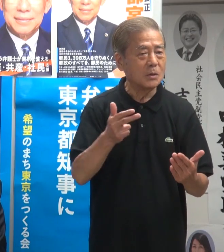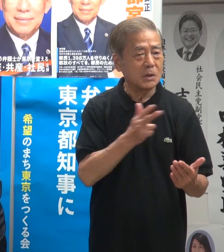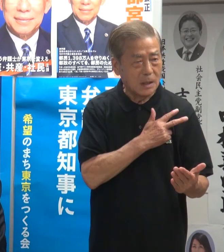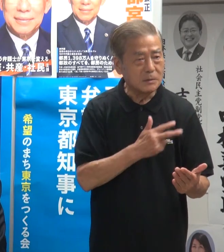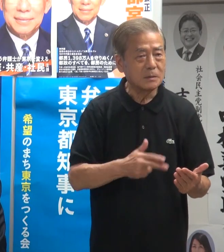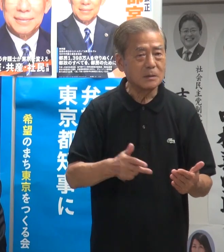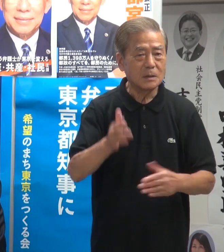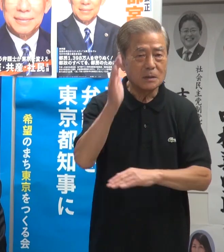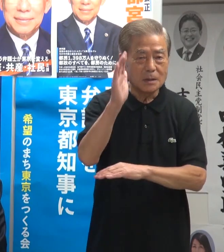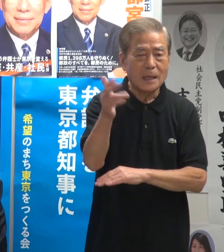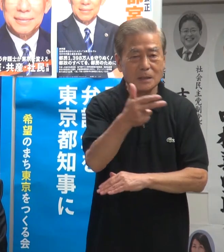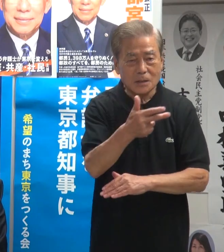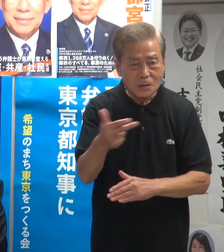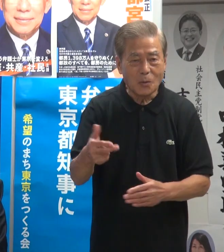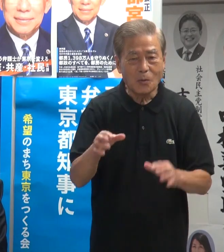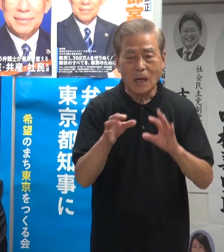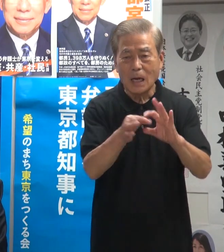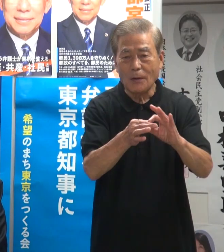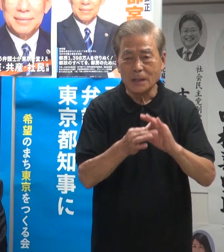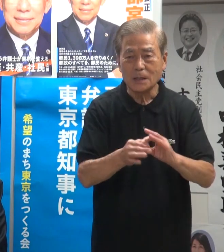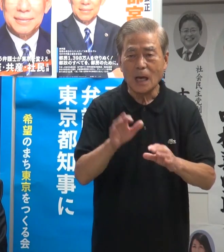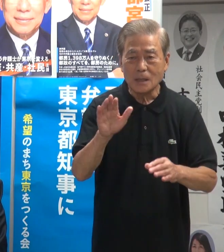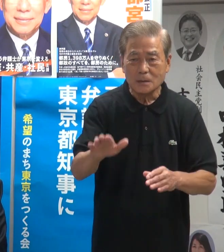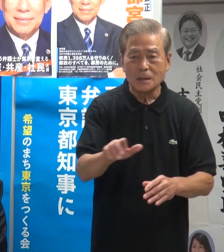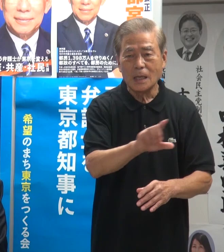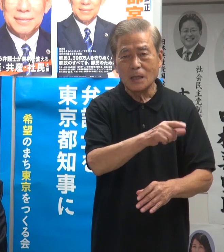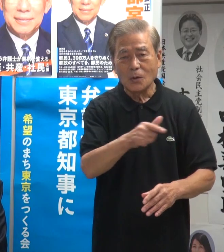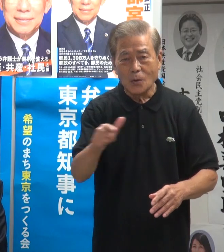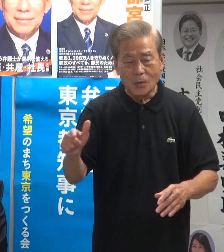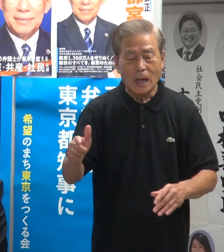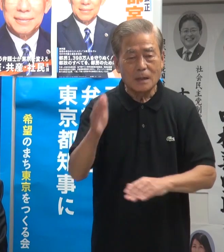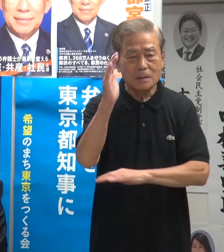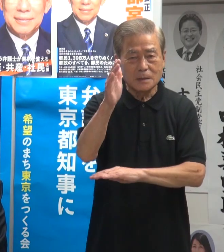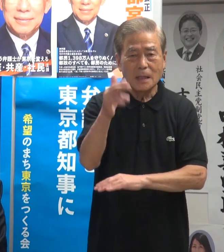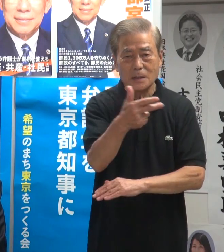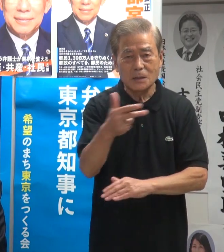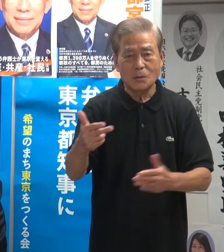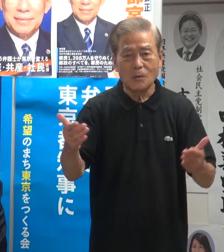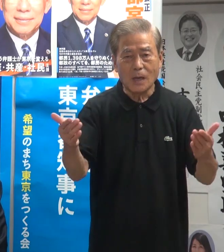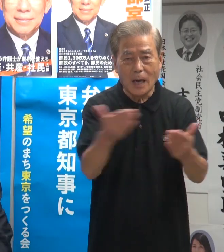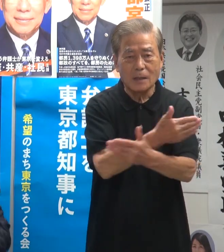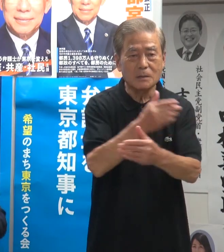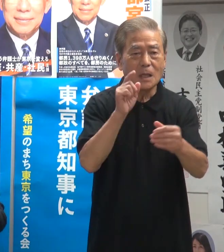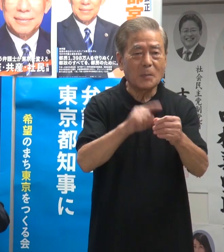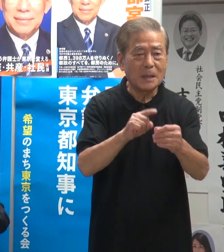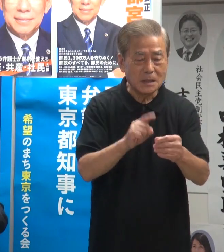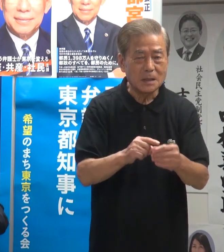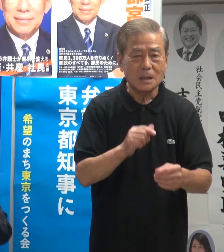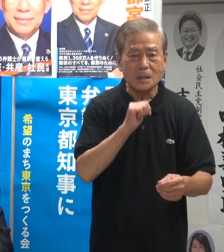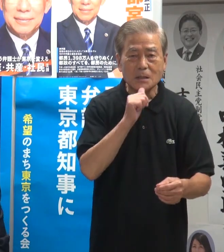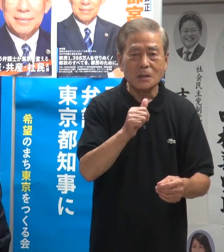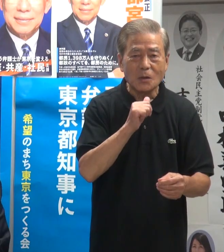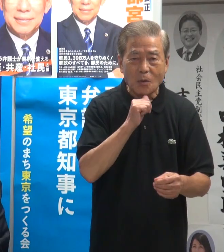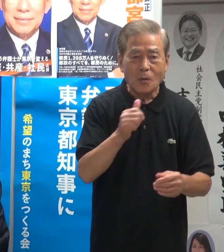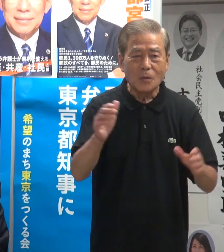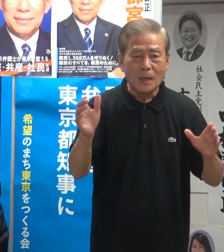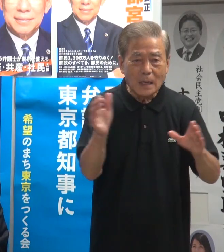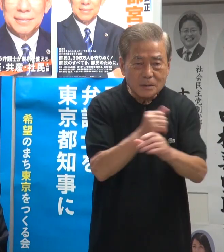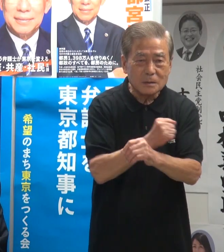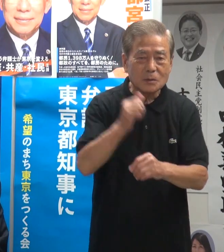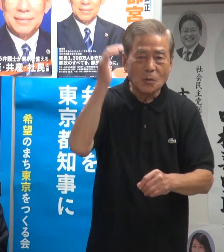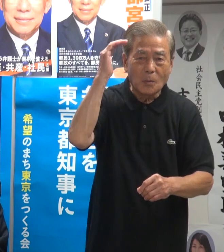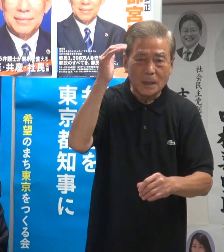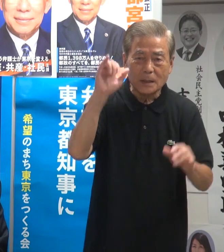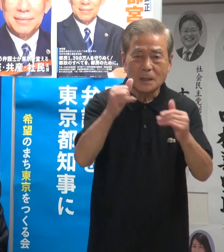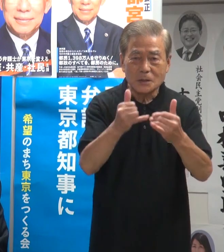問題だから、たまたまそういう政治を変えることが、その貧困や格差にまくすことにつながると